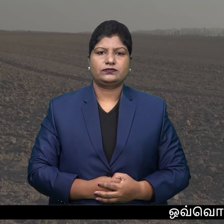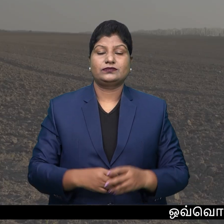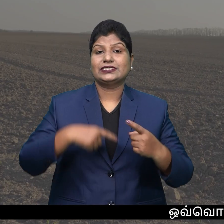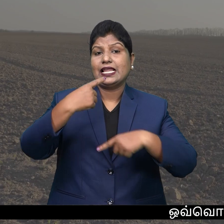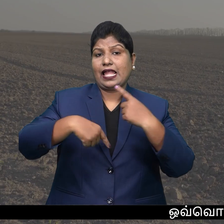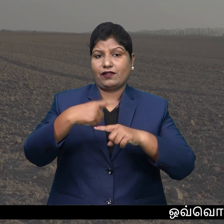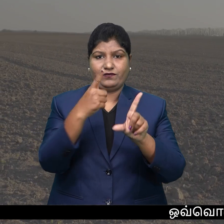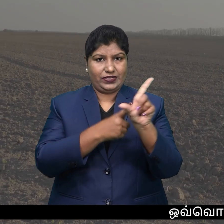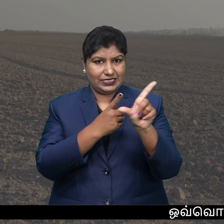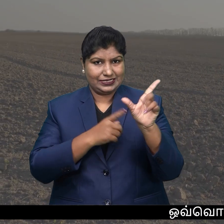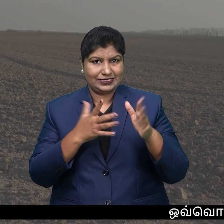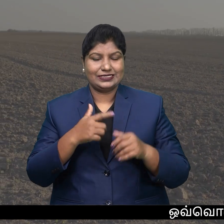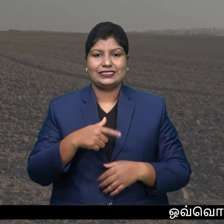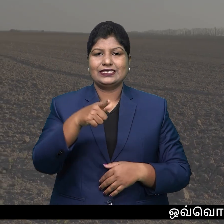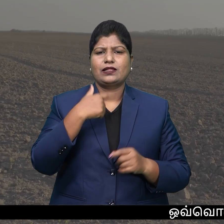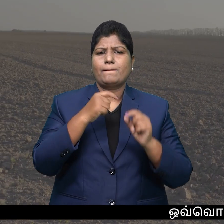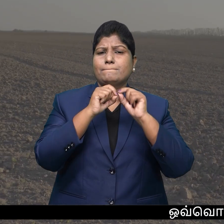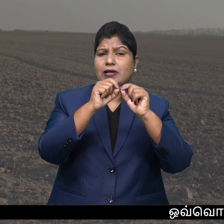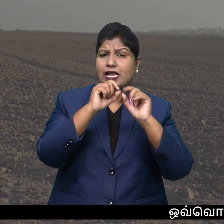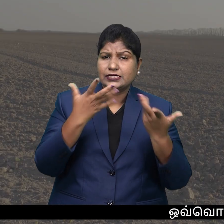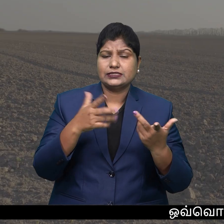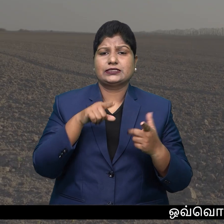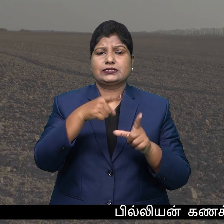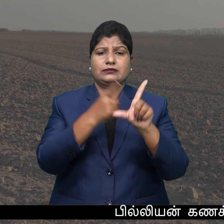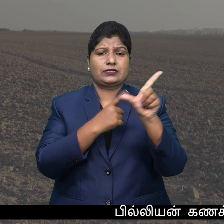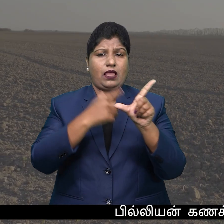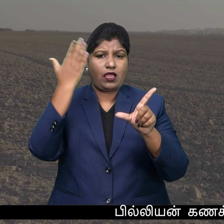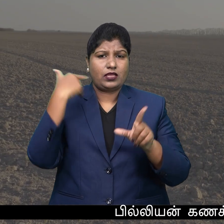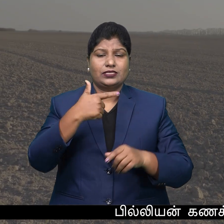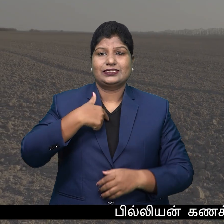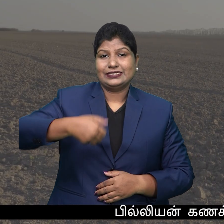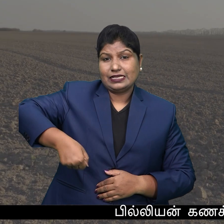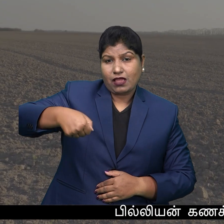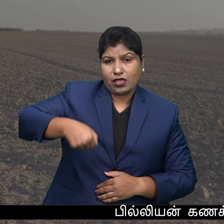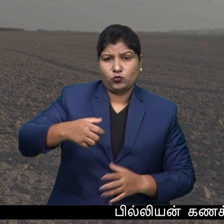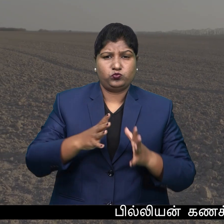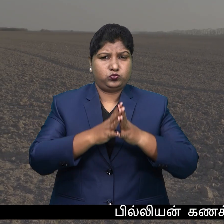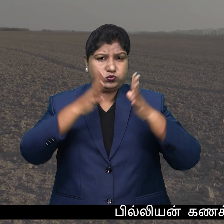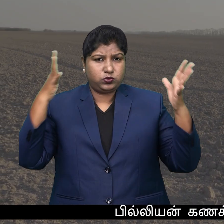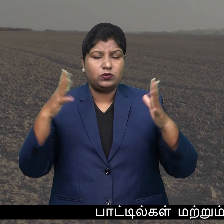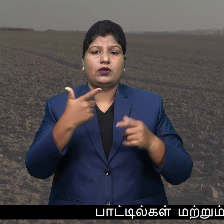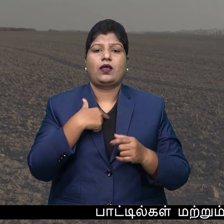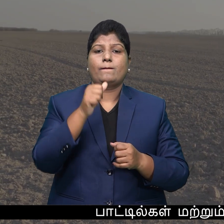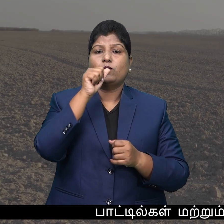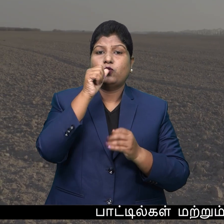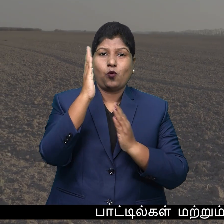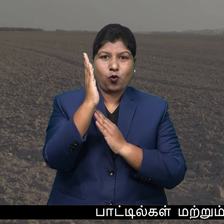நில மாசுபாடு. ஒவ்வொரு ஆண்டும் பில்லியன் கணக்கான டன் கேன்கள், பாட்டில்கள்